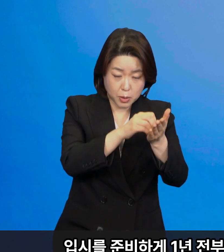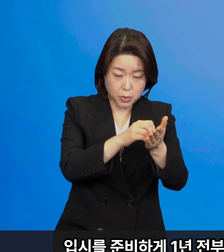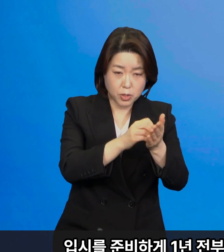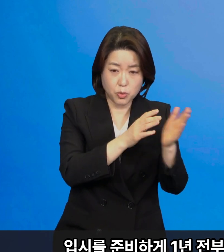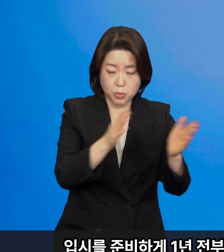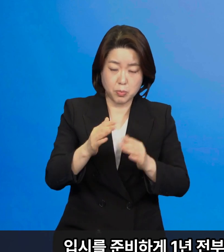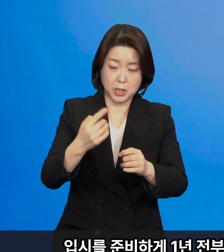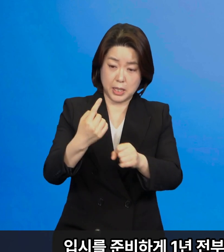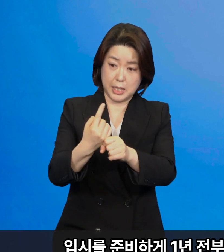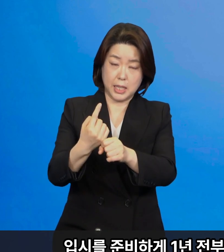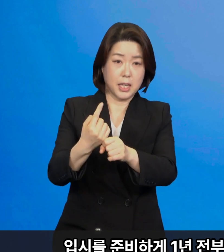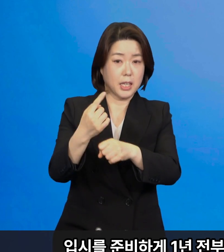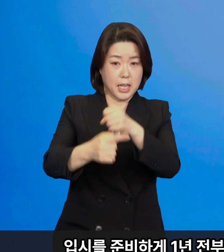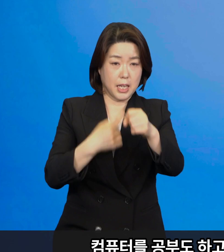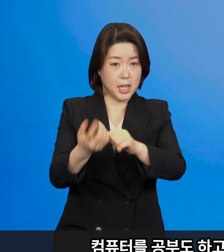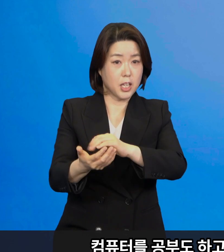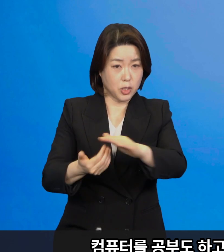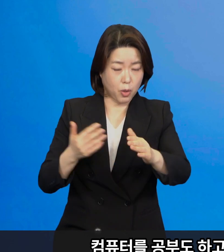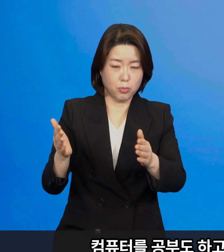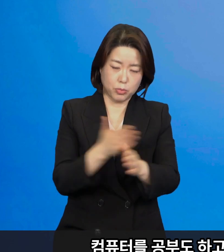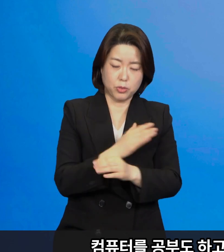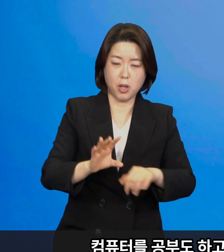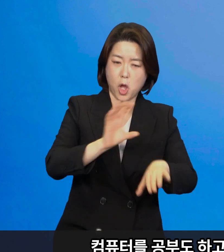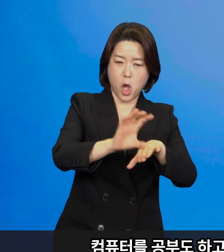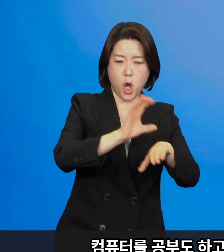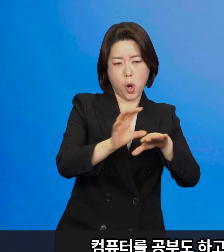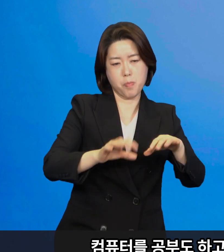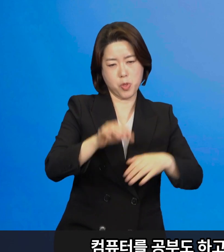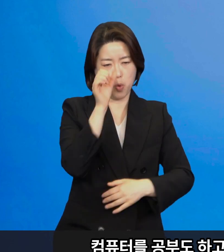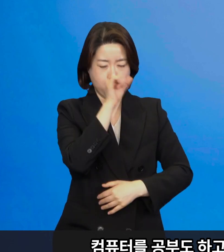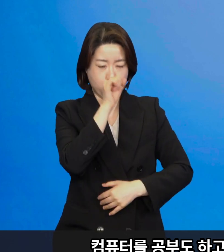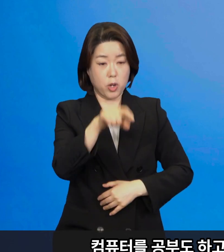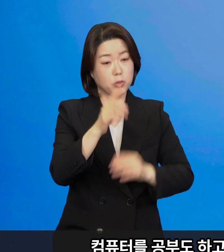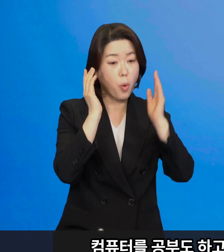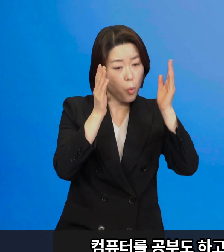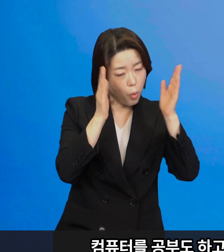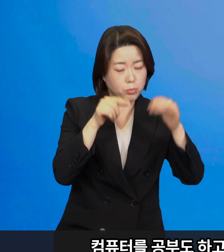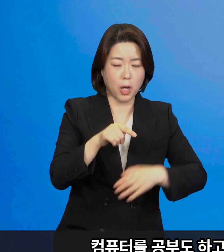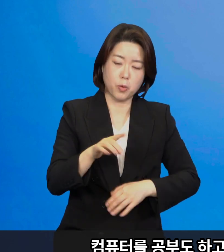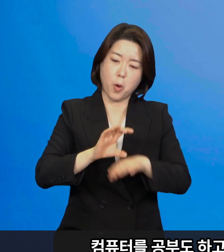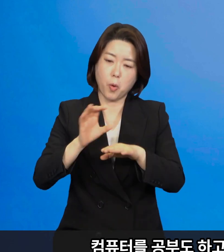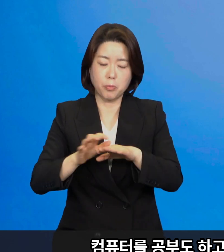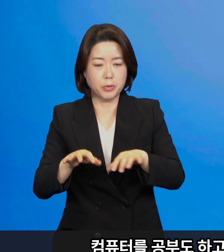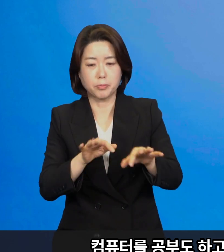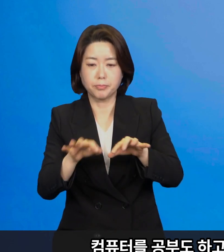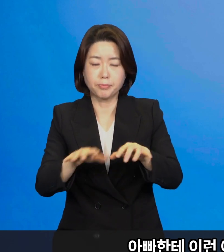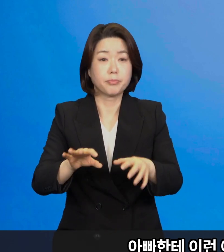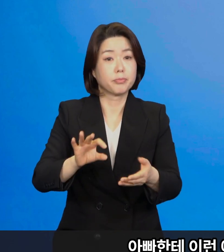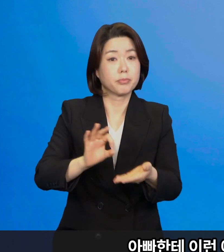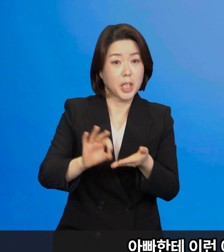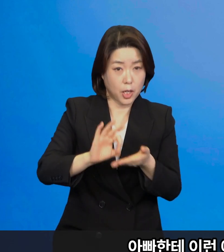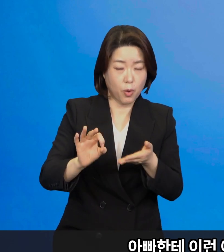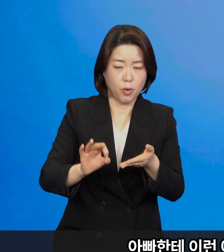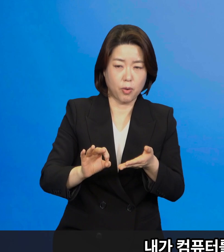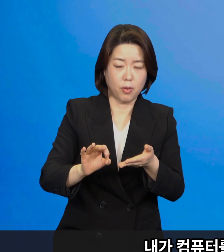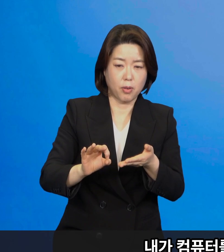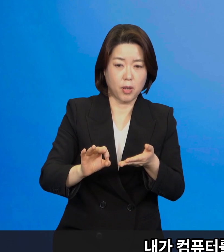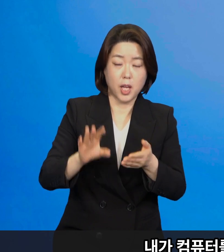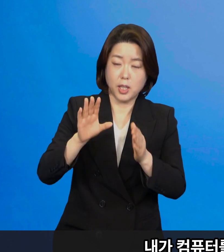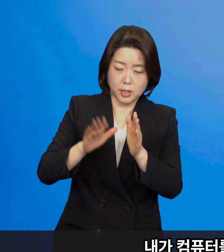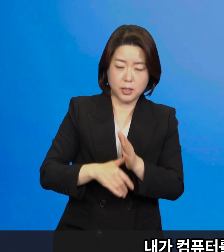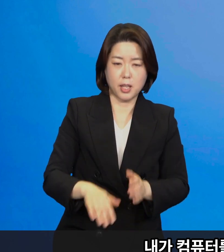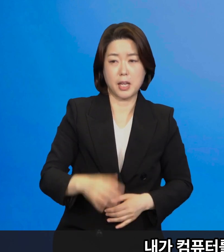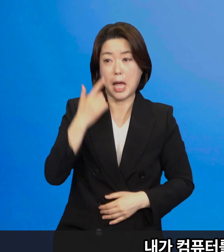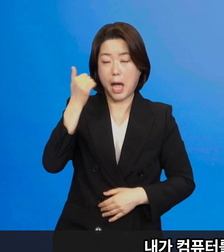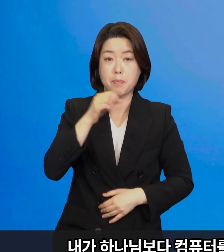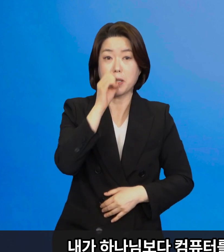전부터 컴퓨터를 좋아했기 때문에 컴퓨터를 공부도 하고 컴퓨터도 하고 하면서도 아빠한테 이런 얘기를 하는 거예요. 내가 컴퓨터를